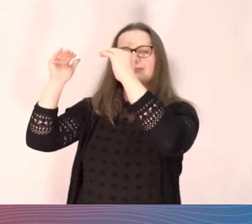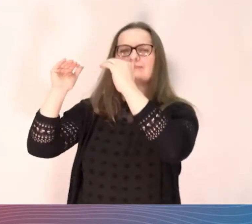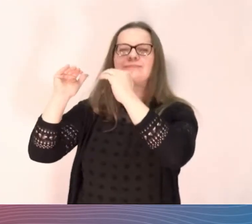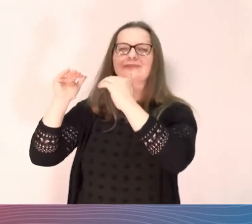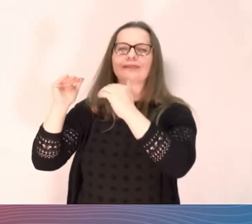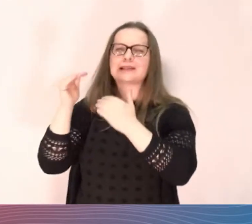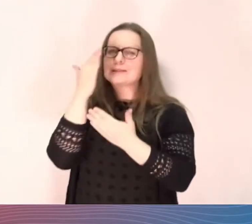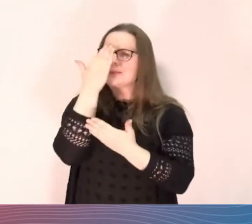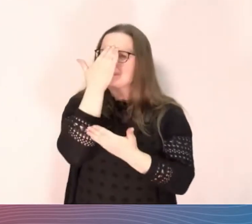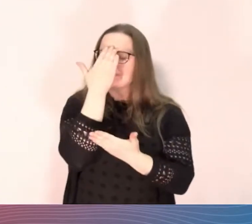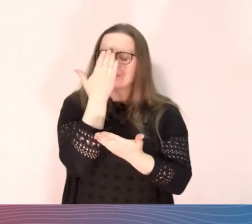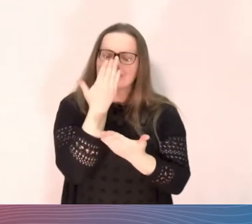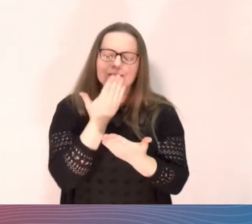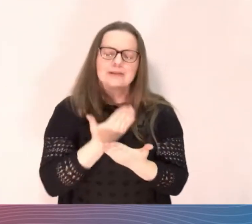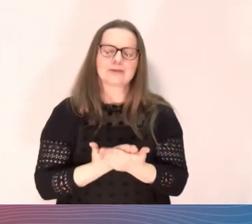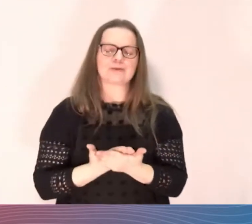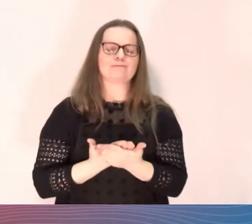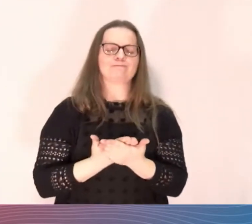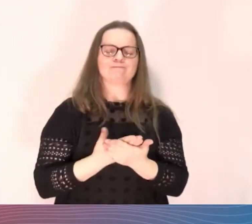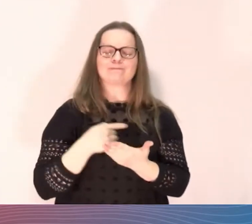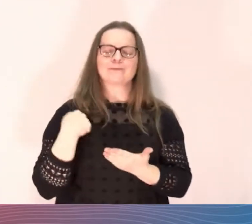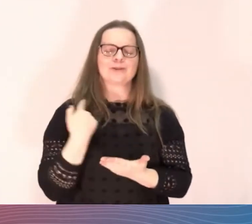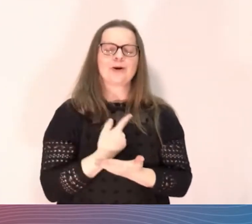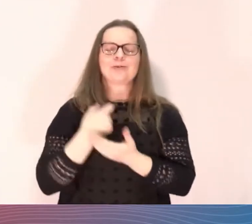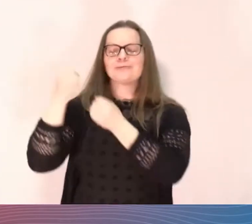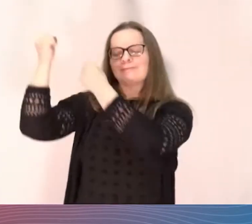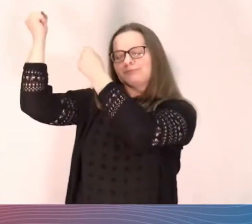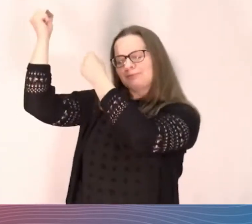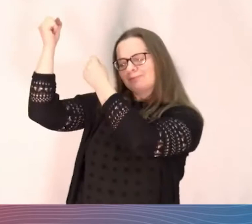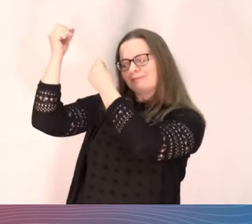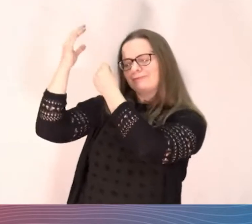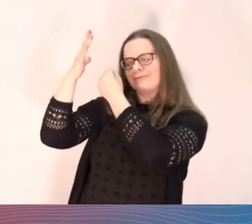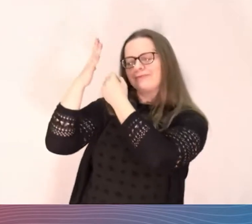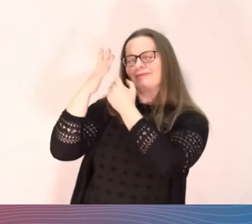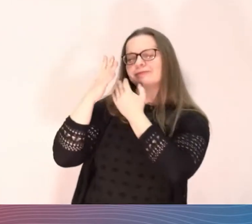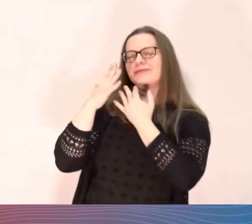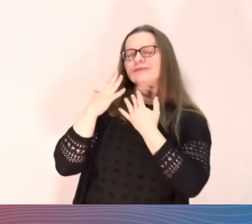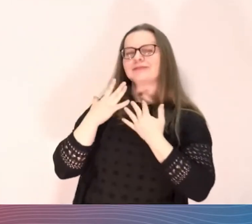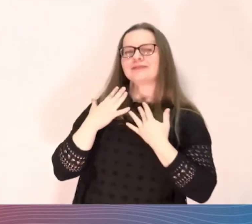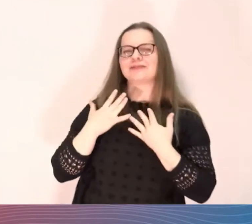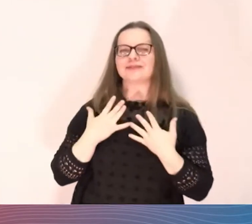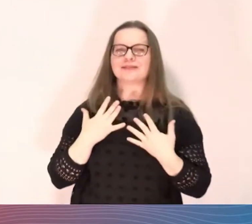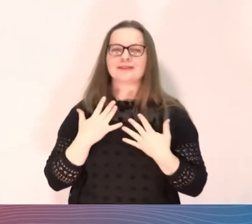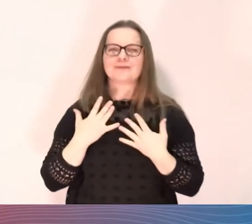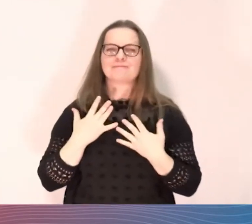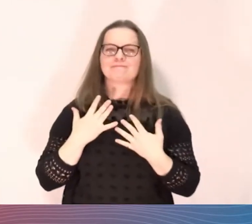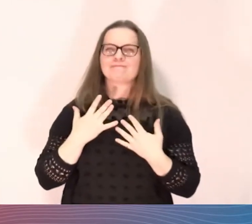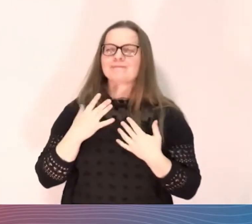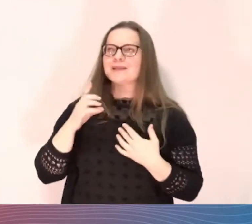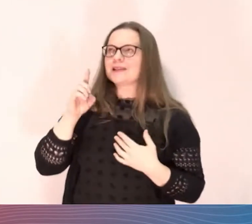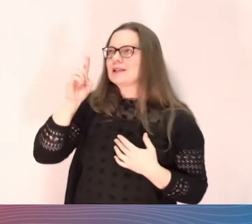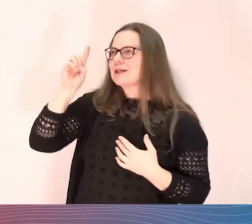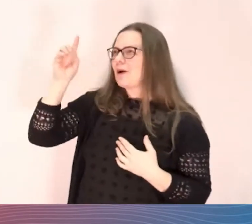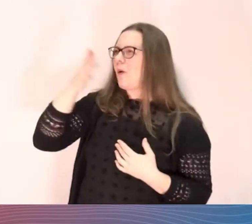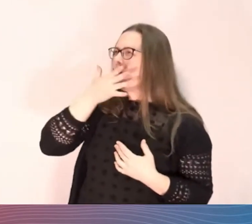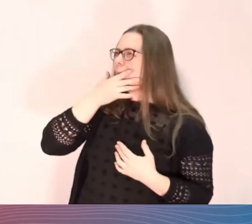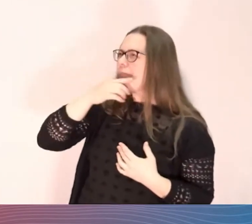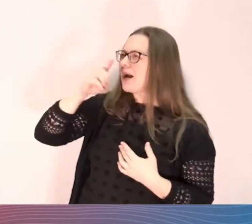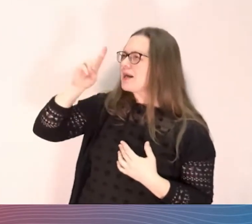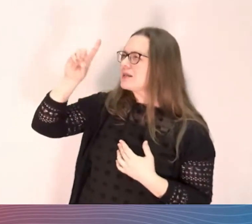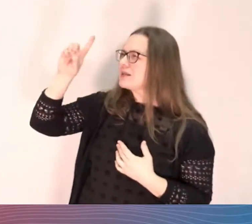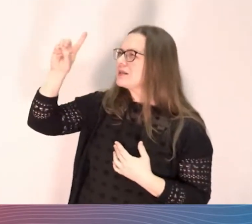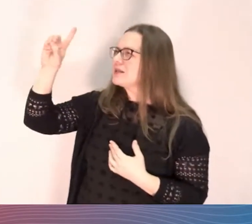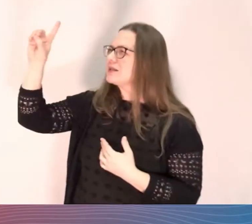E crendo, nós recebemos a bênção do Pai. A bênção do Pai é o quê? É a